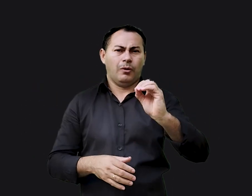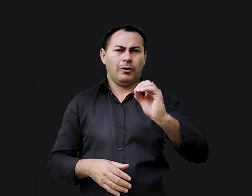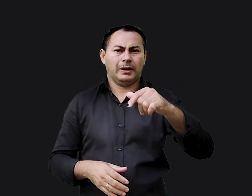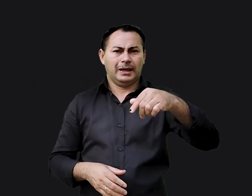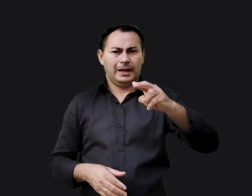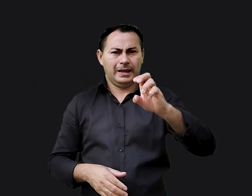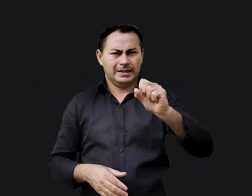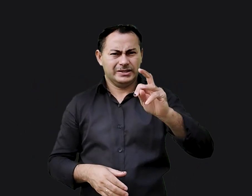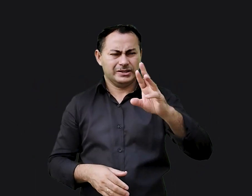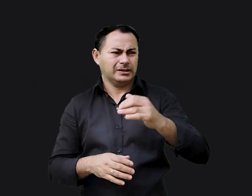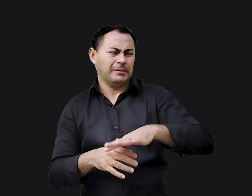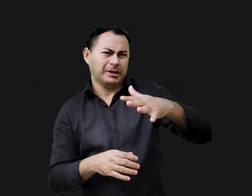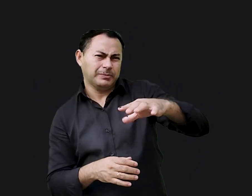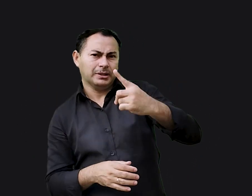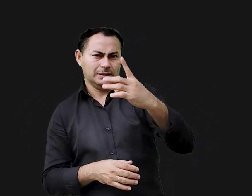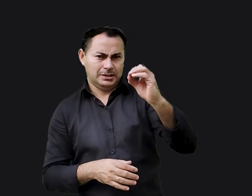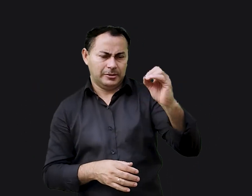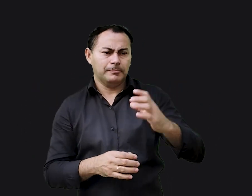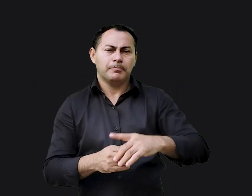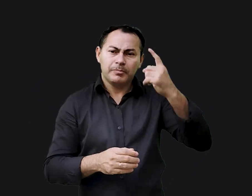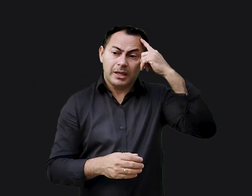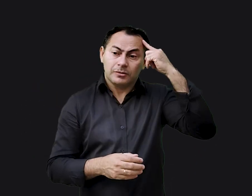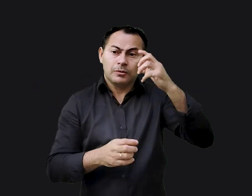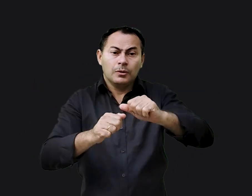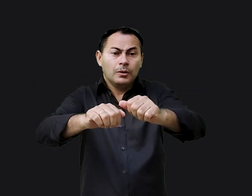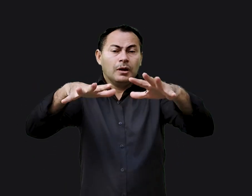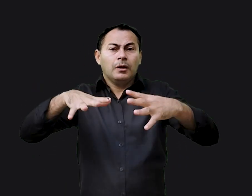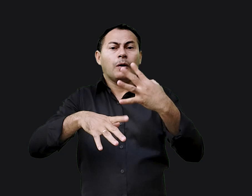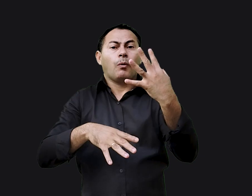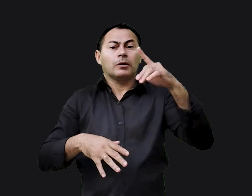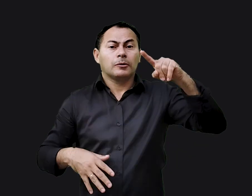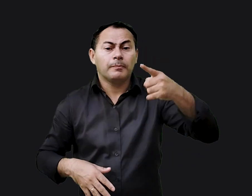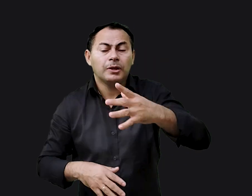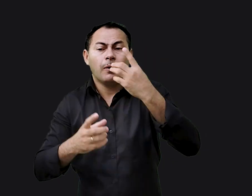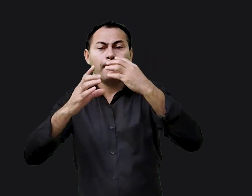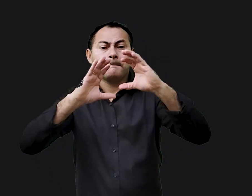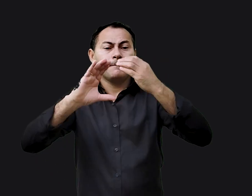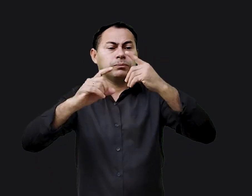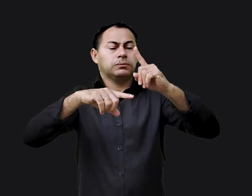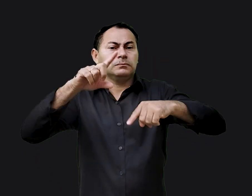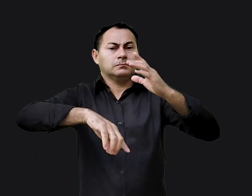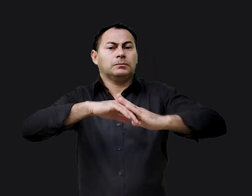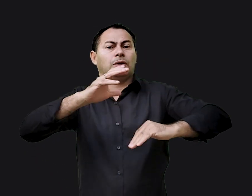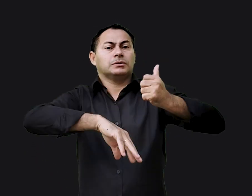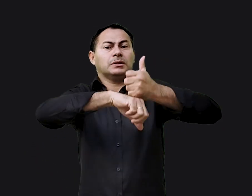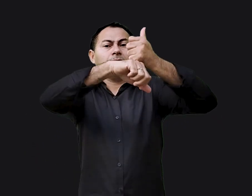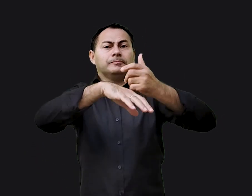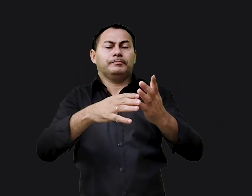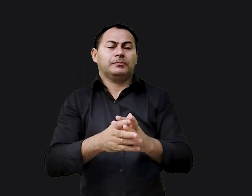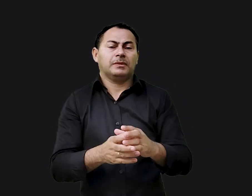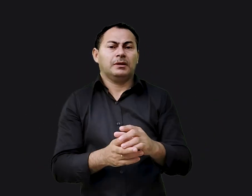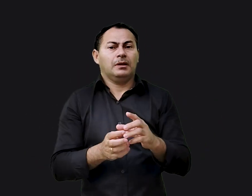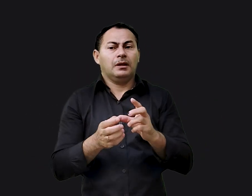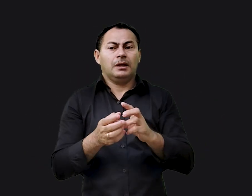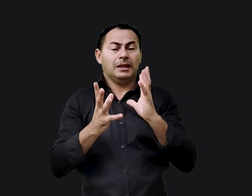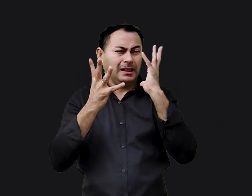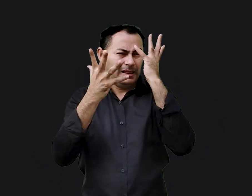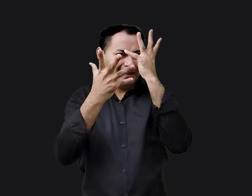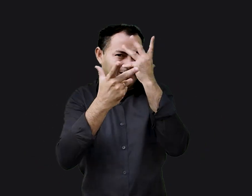tem em média sem membros imagine uma orquestra formada por 4 mil músicas profissionais como deveria